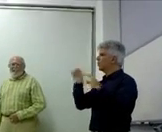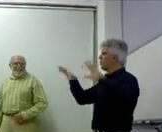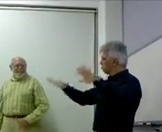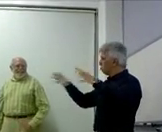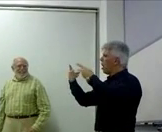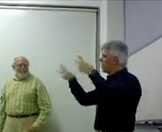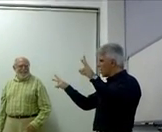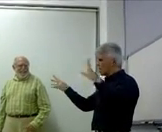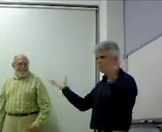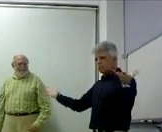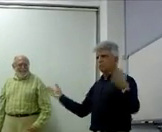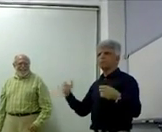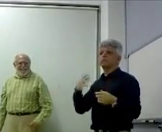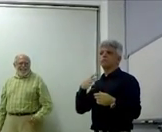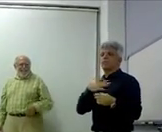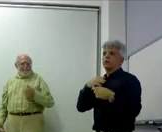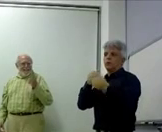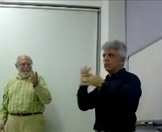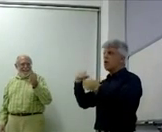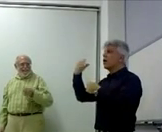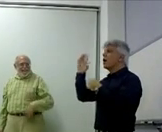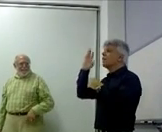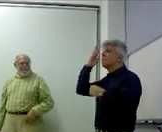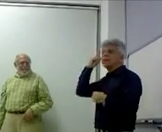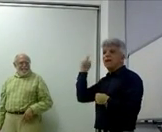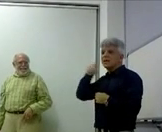Λοιπόν. Ωραία.